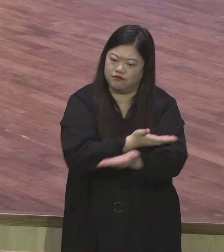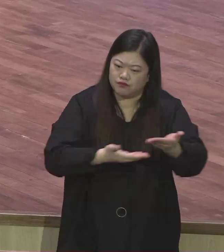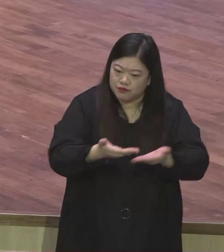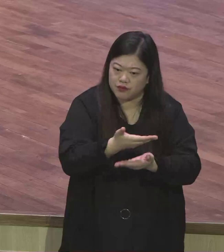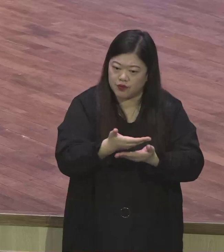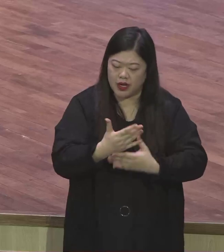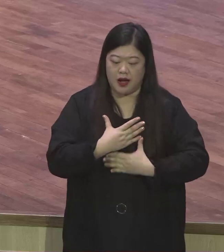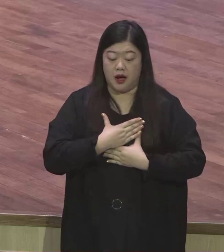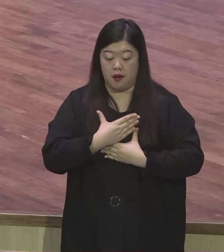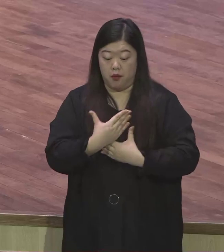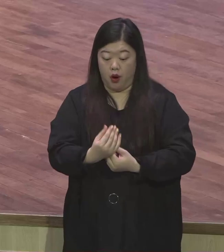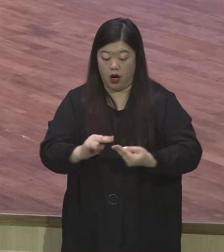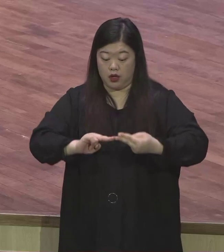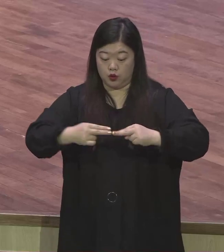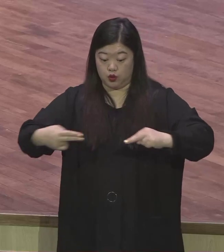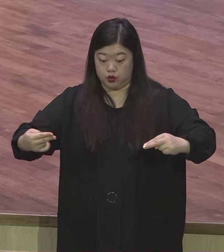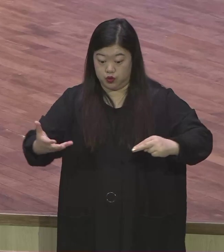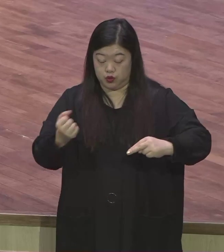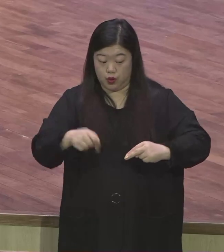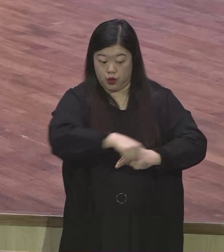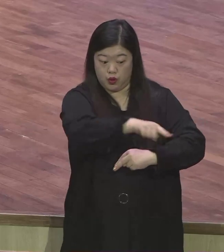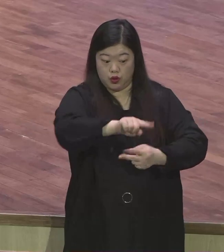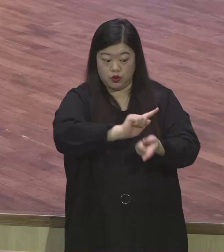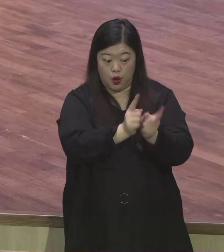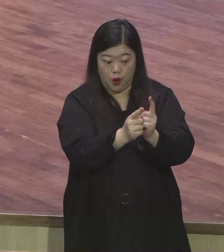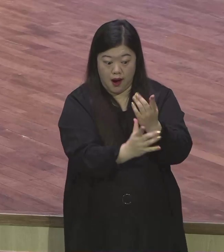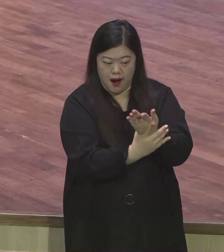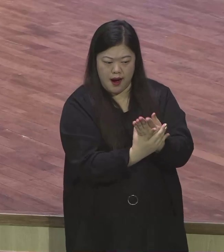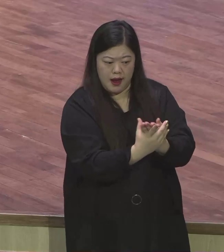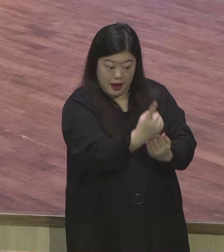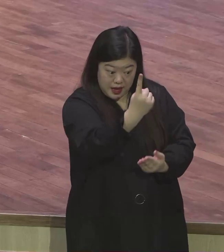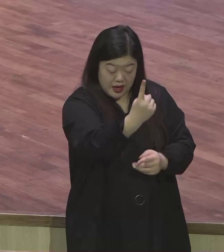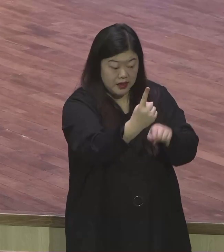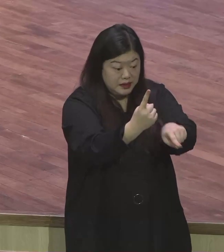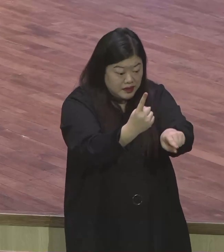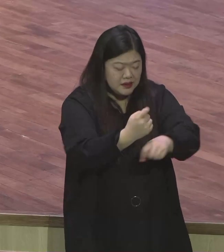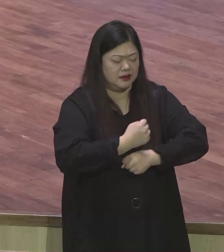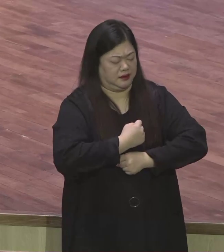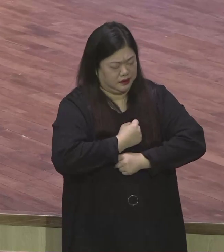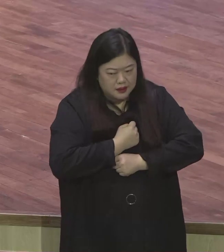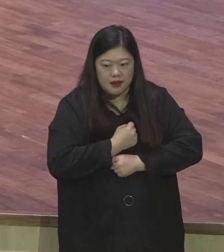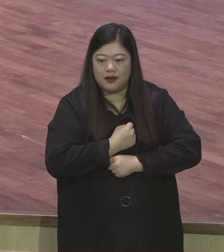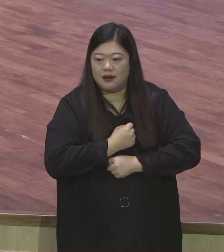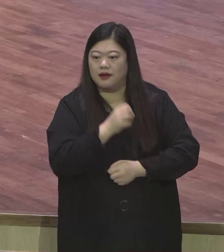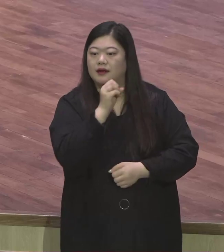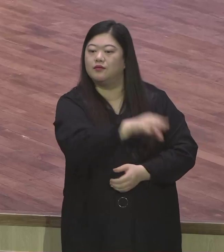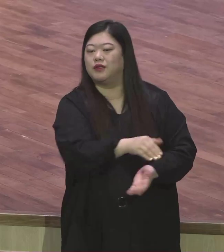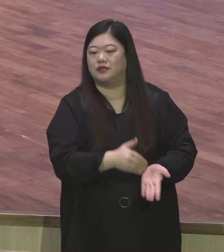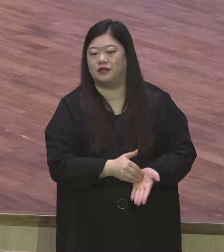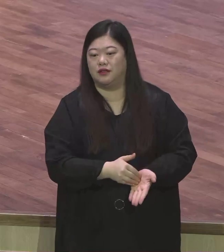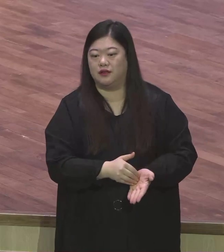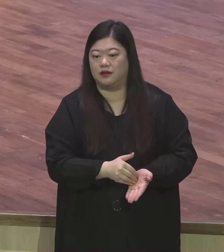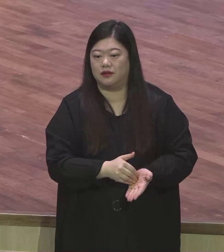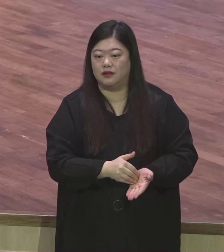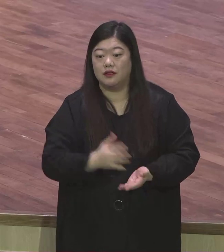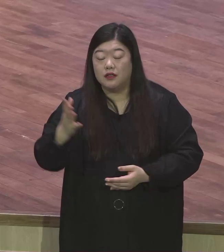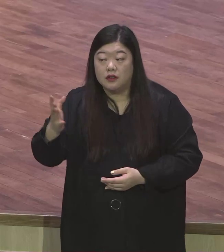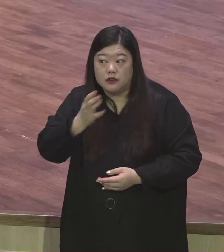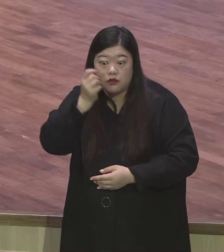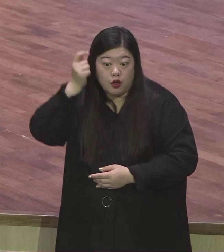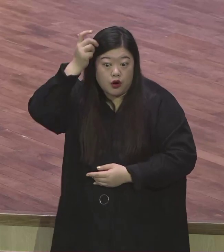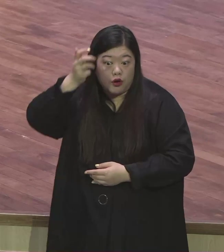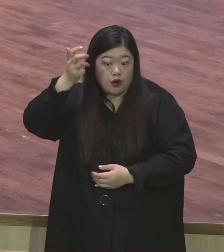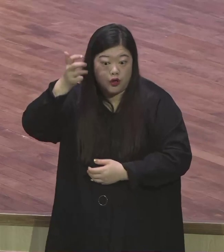줄로 성령의 하나 되게 하신 것을 힘써 지키라. 성령의 하나 되게 하신